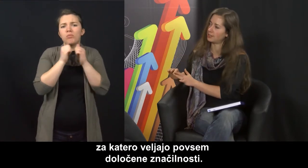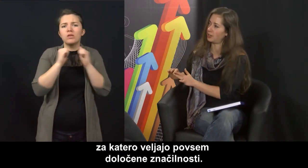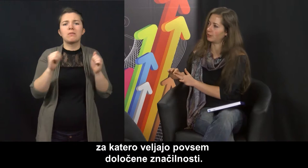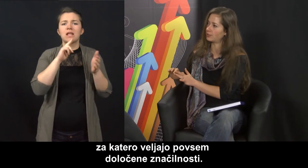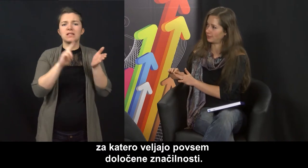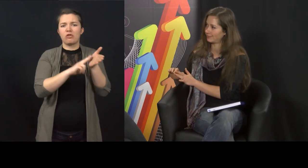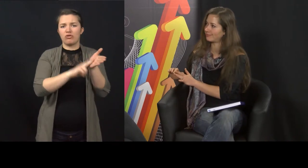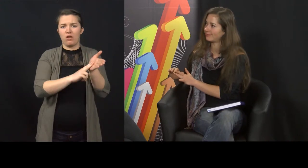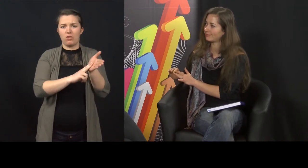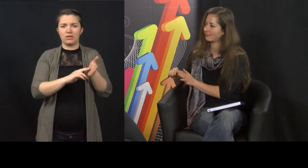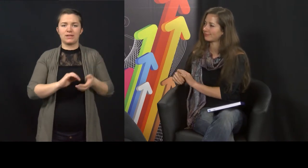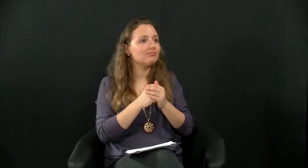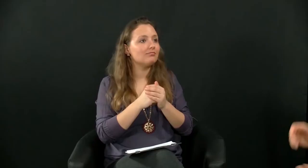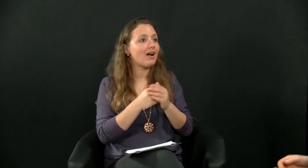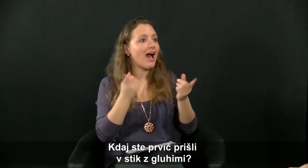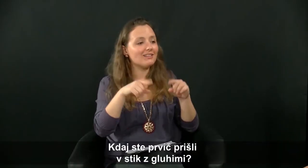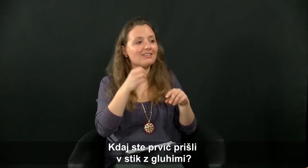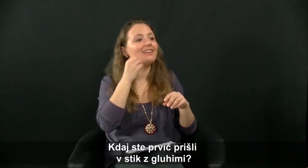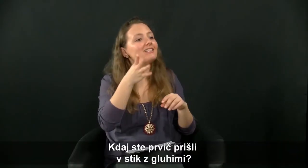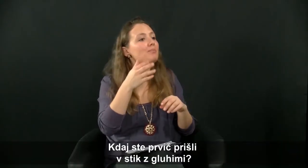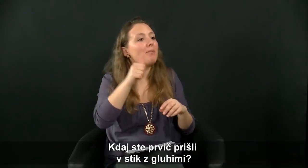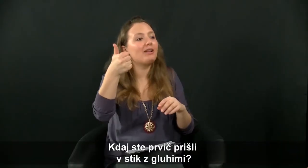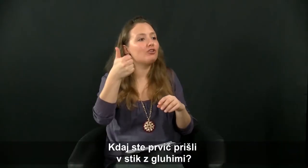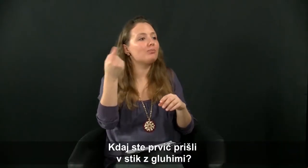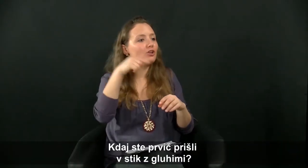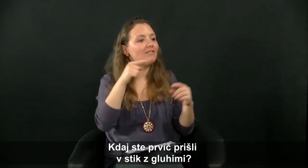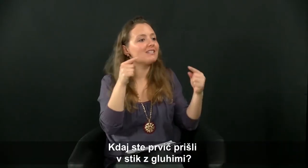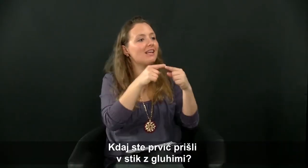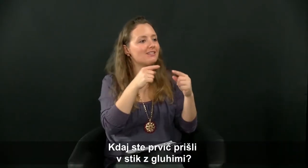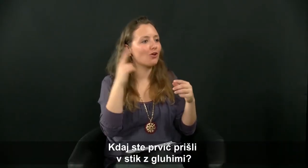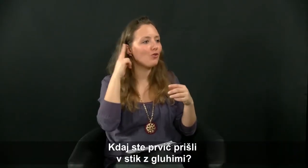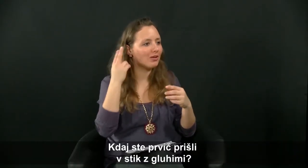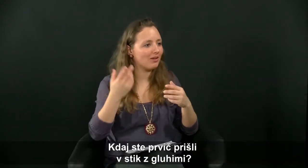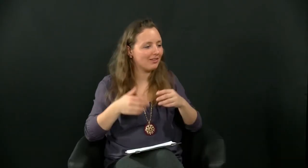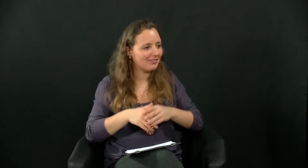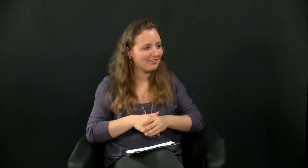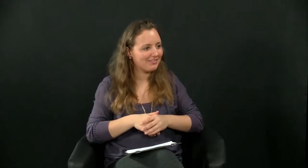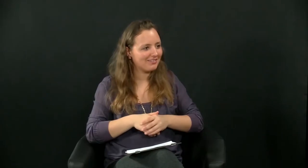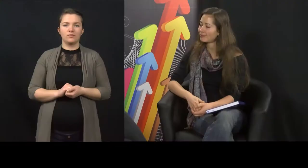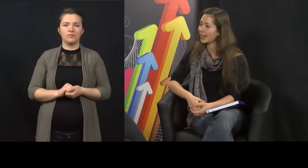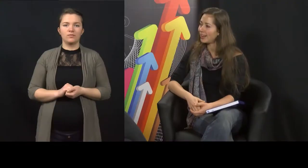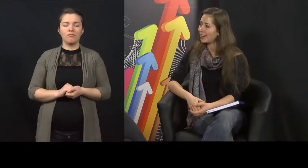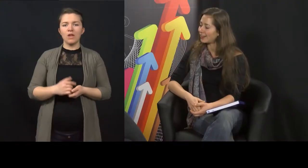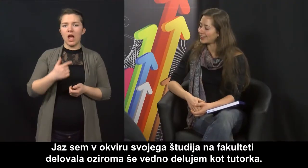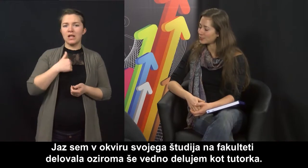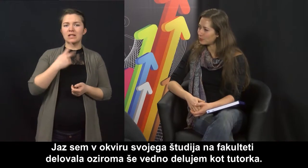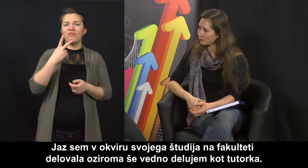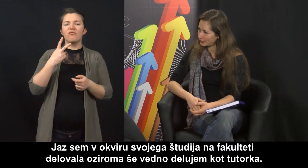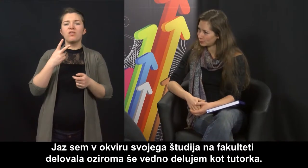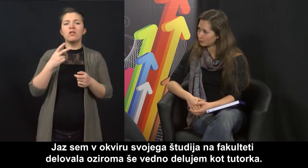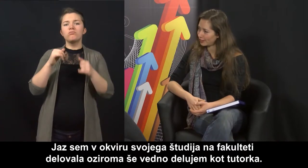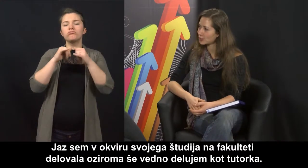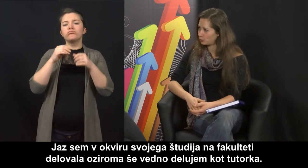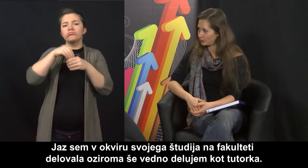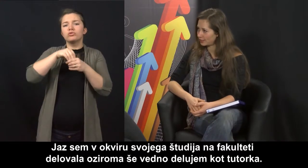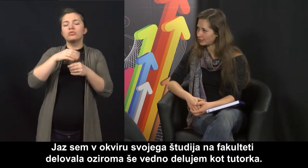določene značilnosti. Ali kdaj ste pa prvič prišli v stik z gluhimi? Jaz sem v